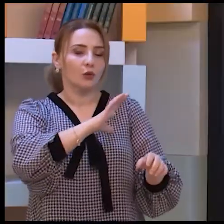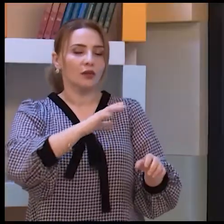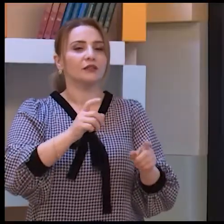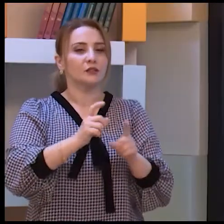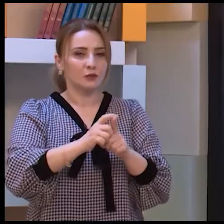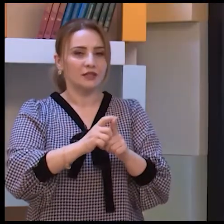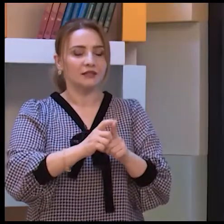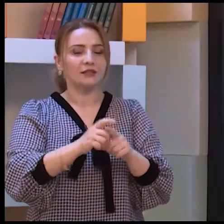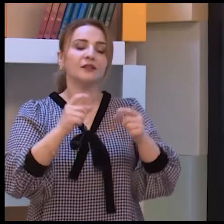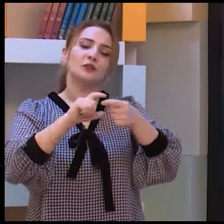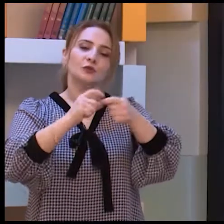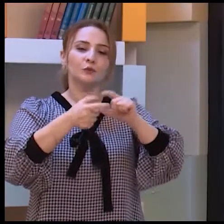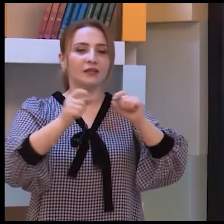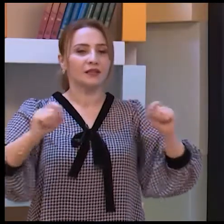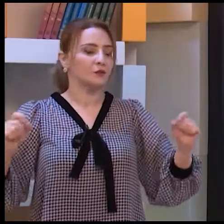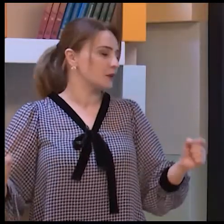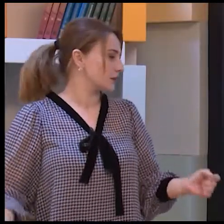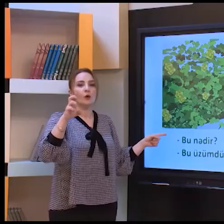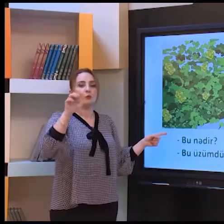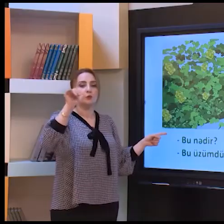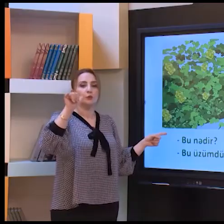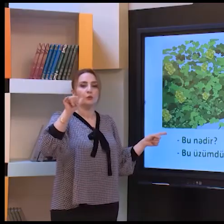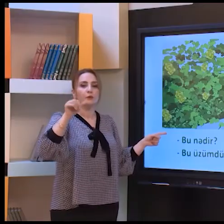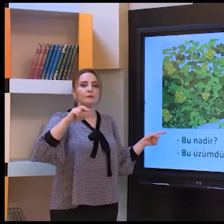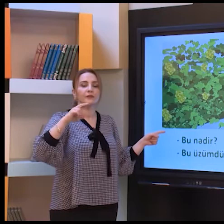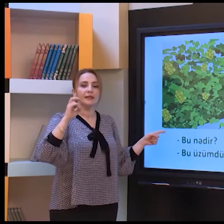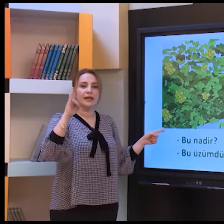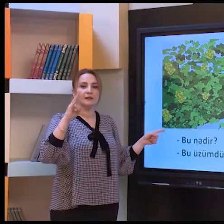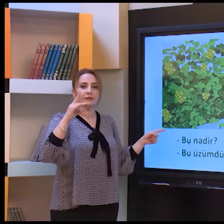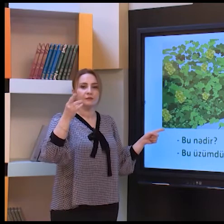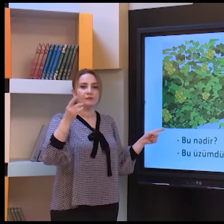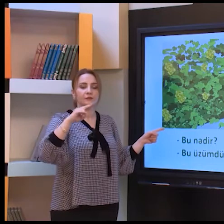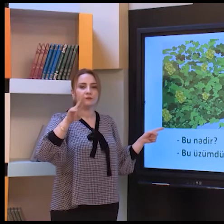olan sözlərdən cümlələr quraq. Bu nədir?